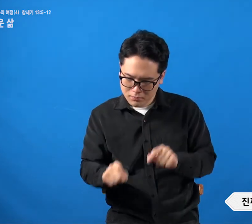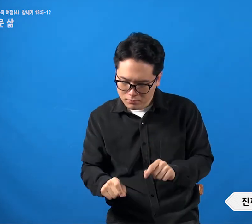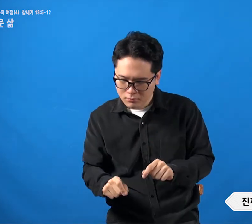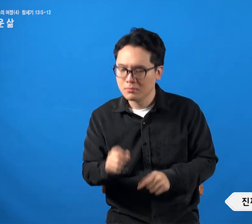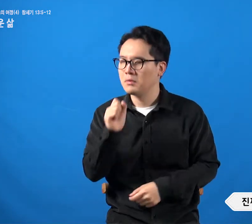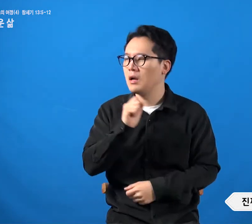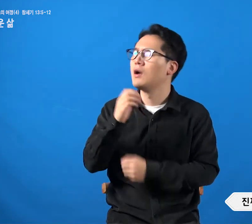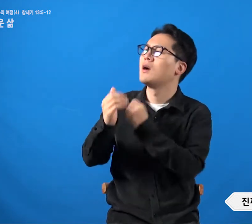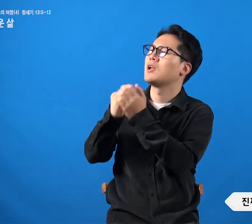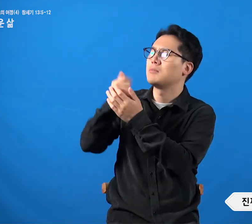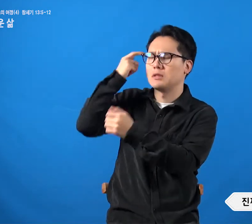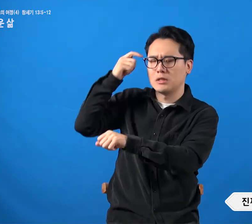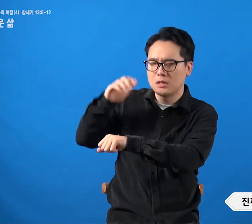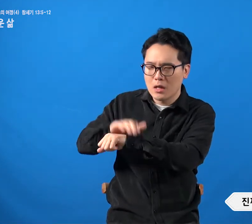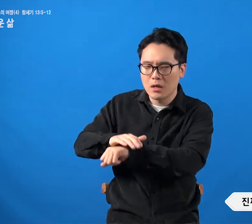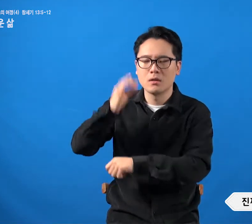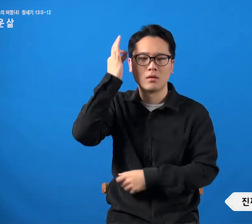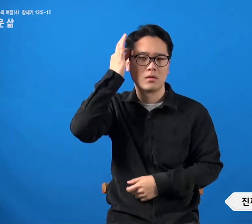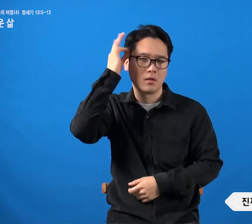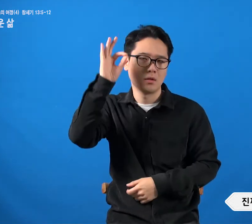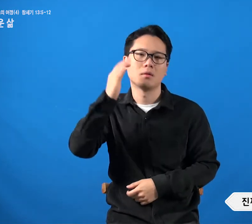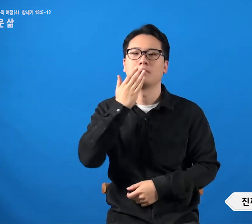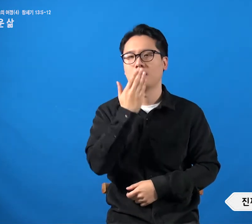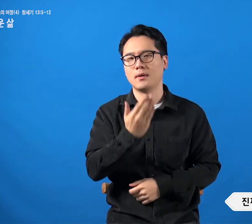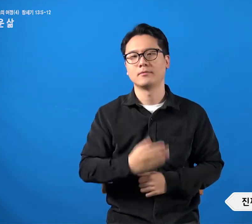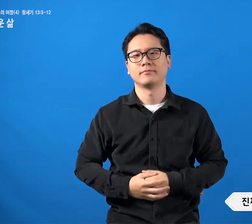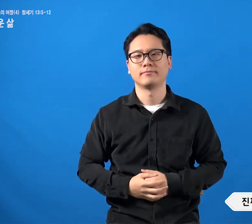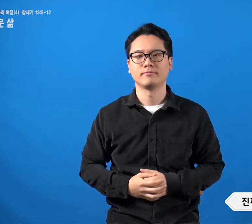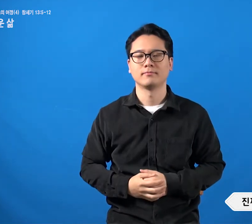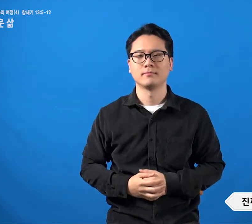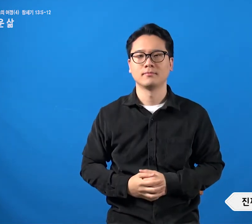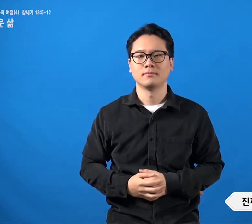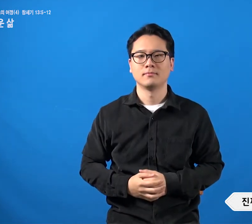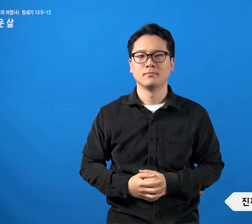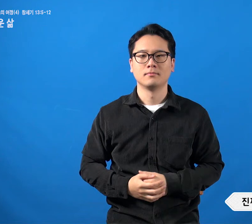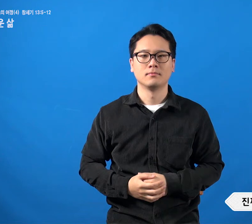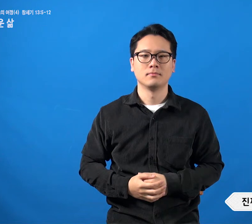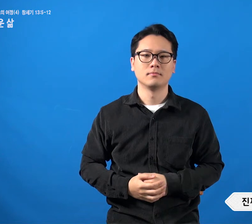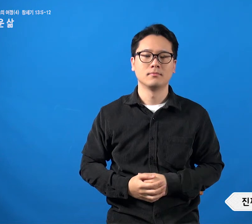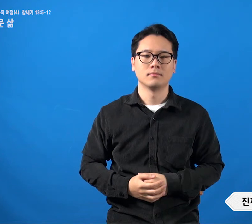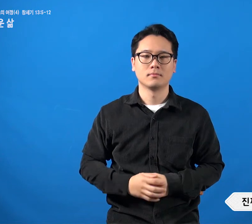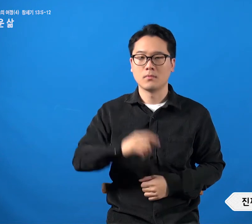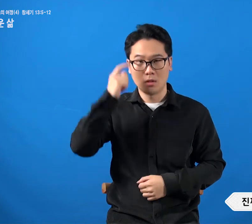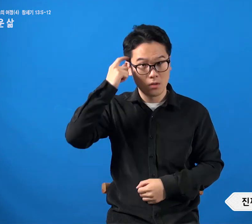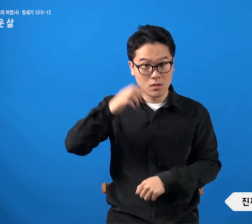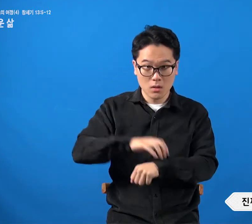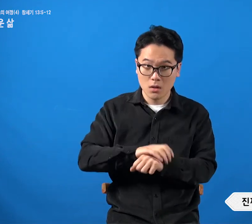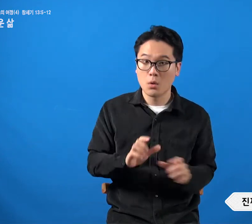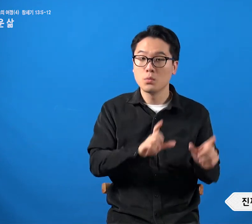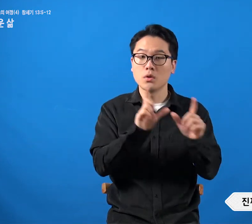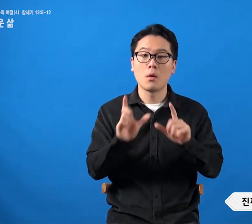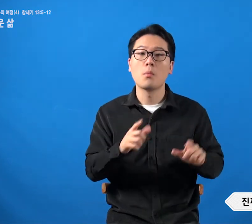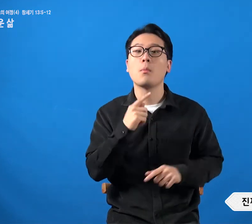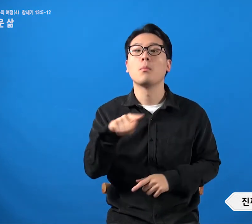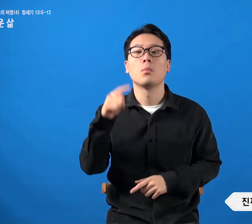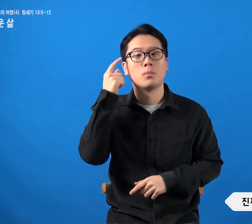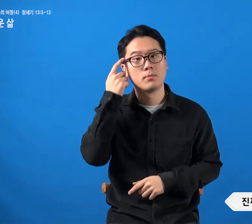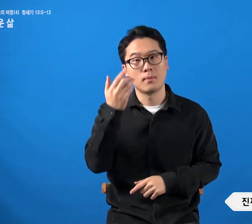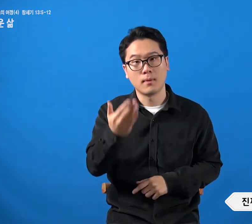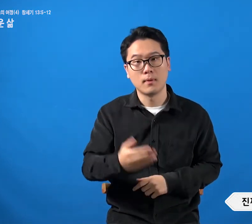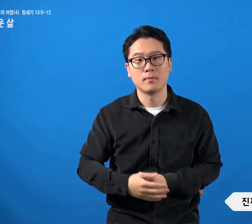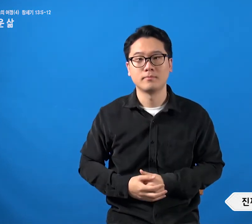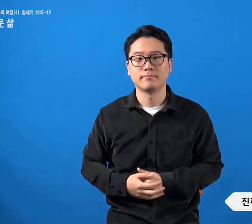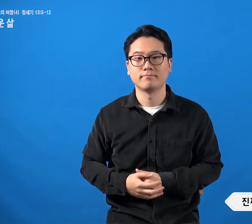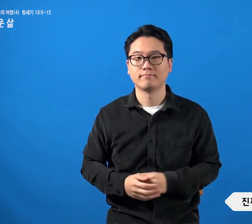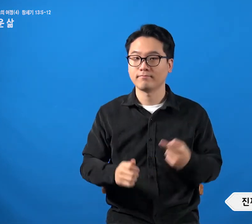지혜로운 삶의 모습을 살펴봅니다. 지혜, 어떤 삶입니까? 첫째로